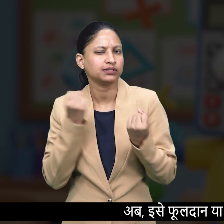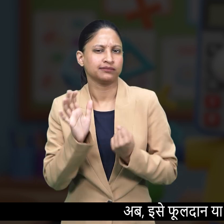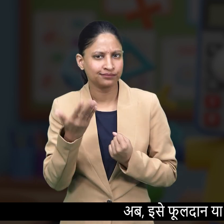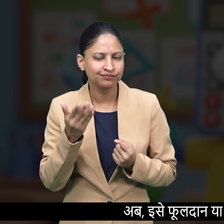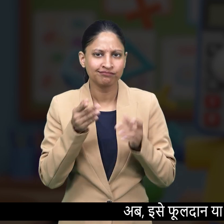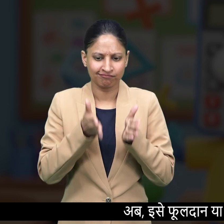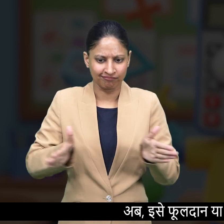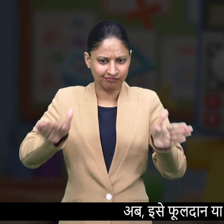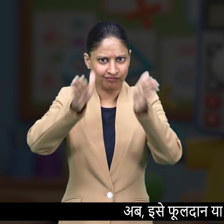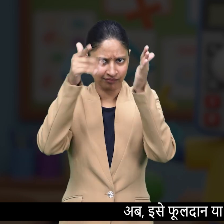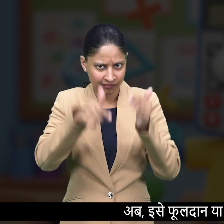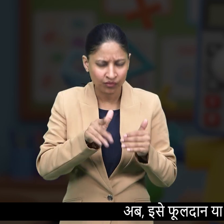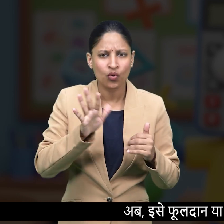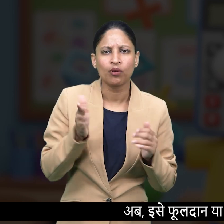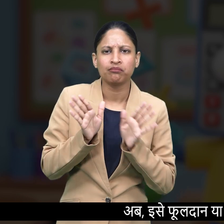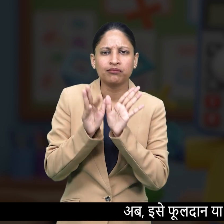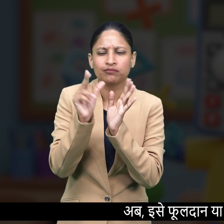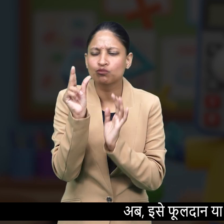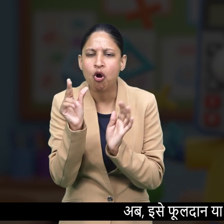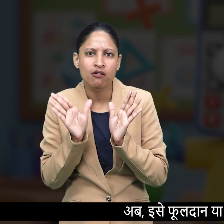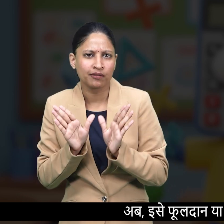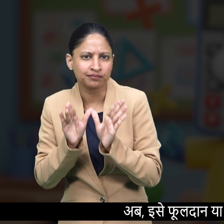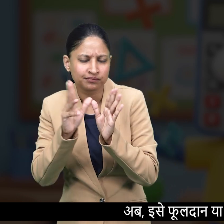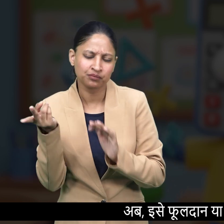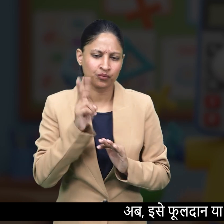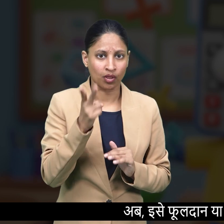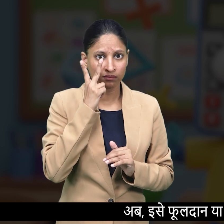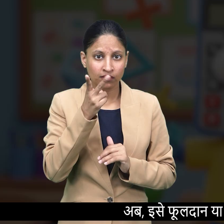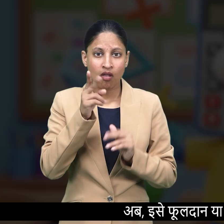इसे फूलदान या तितली के आकार में साथ बनाएं।